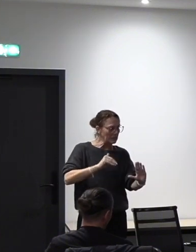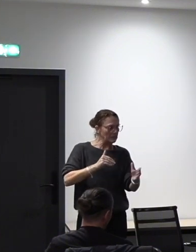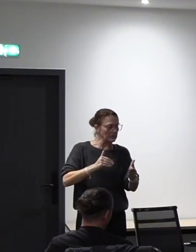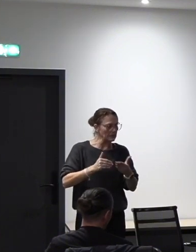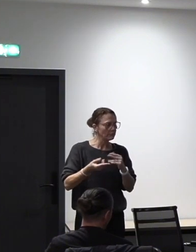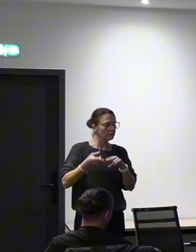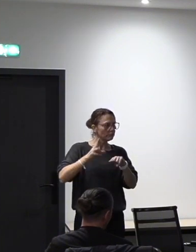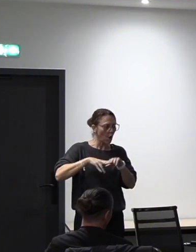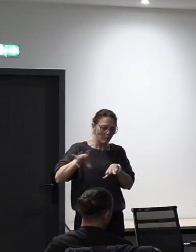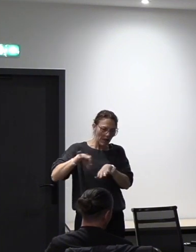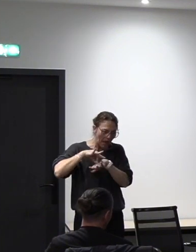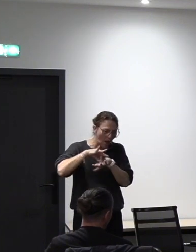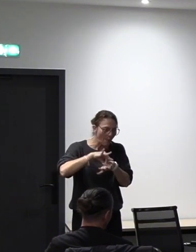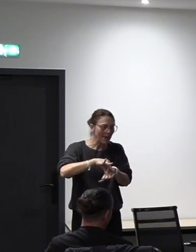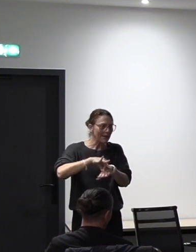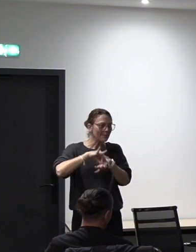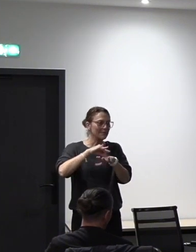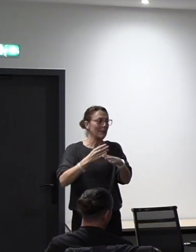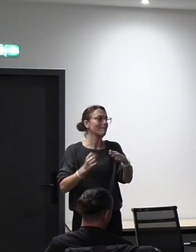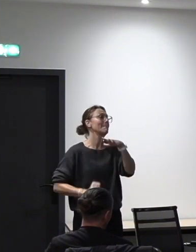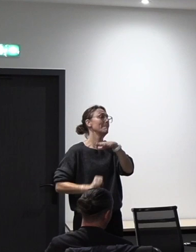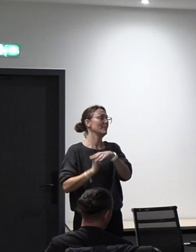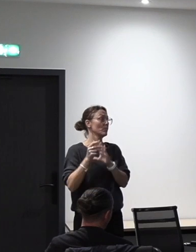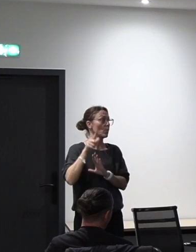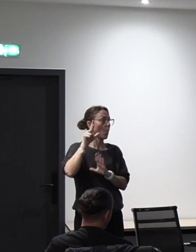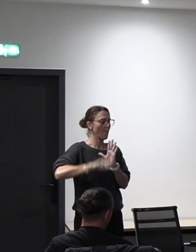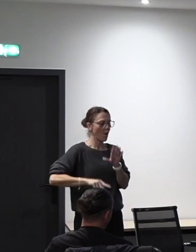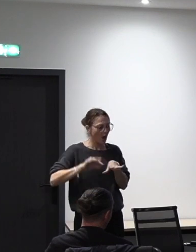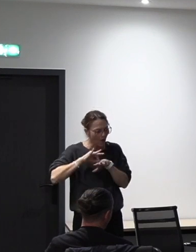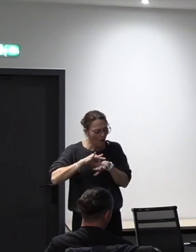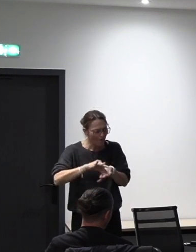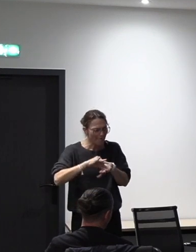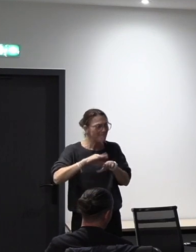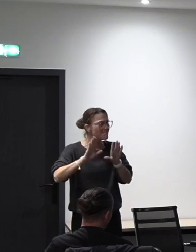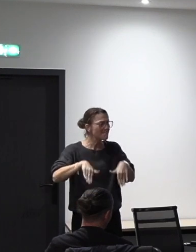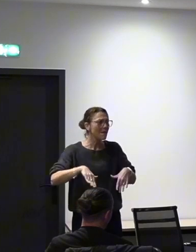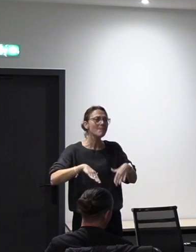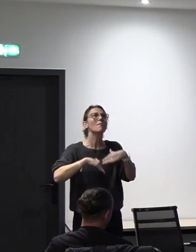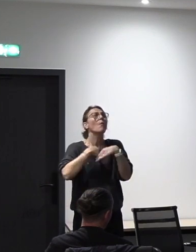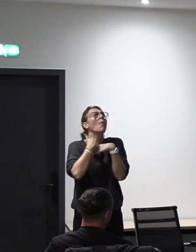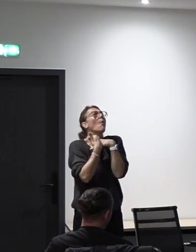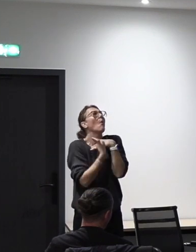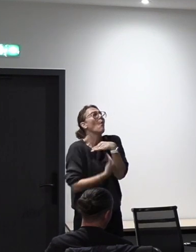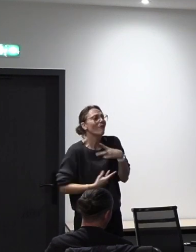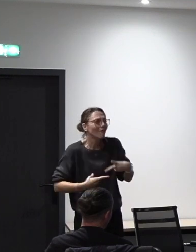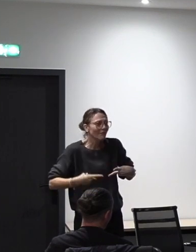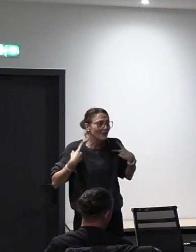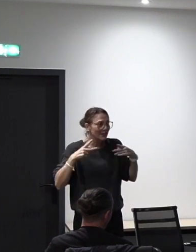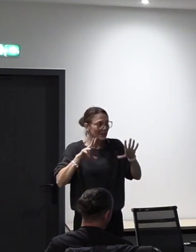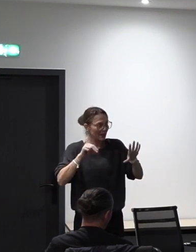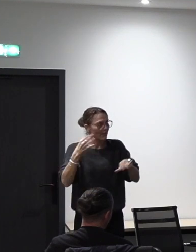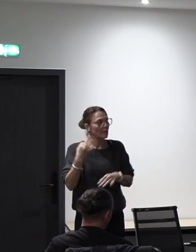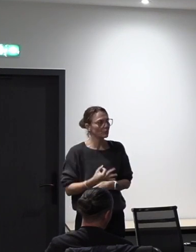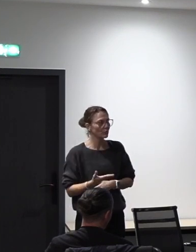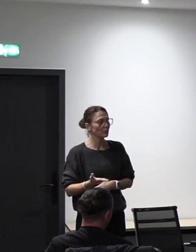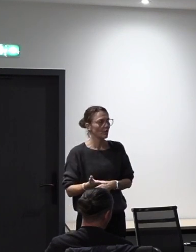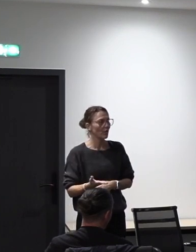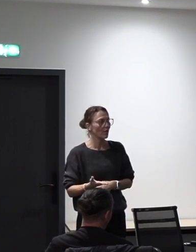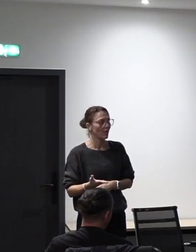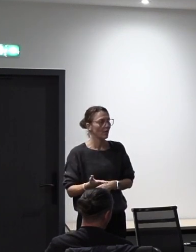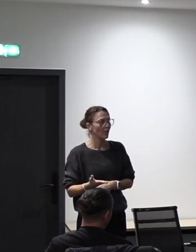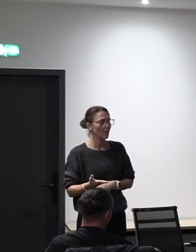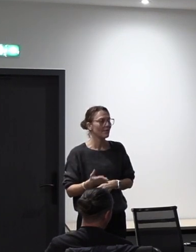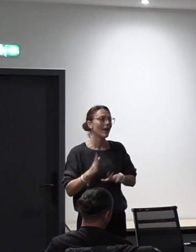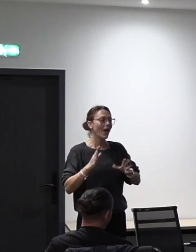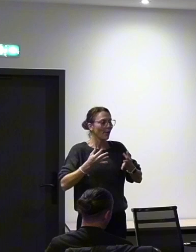courte, qui dépassent en général pas 3 mois et encore, eh ben ils sont aussi heureux de vivre que nous à 80%. Quant à la